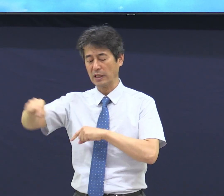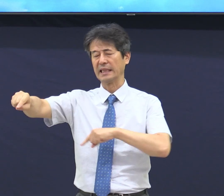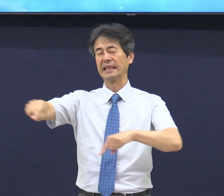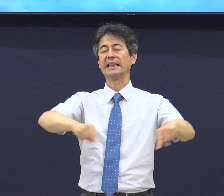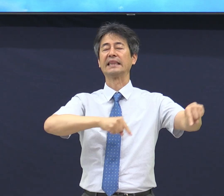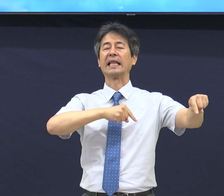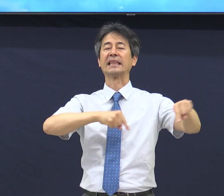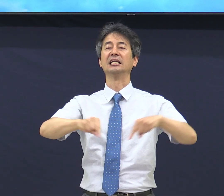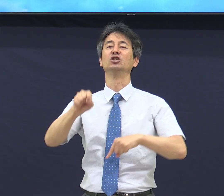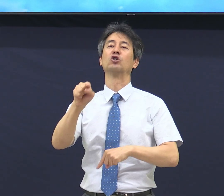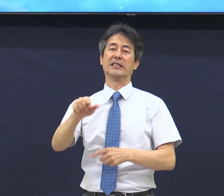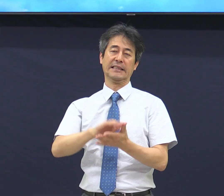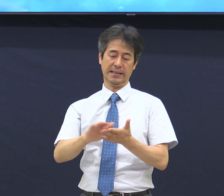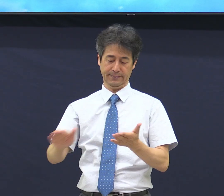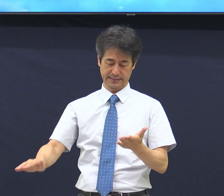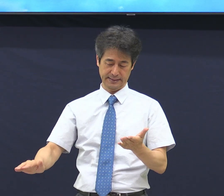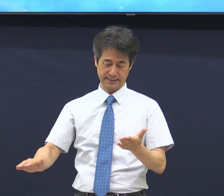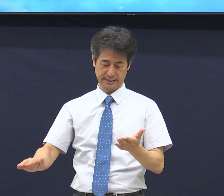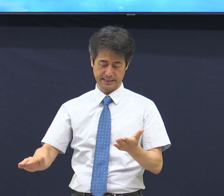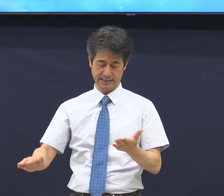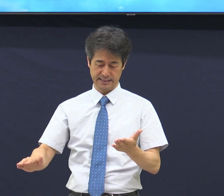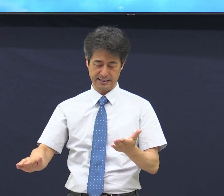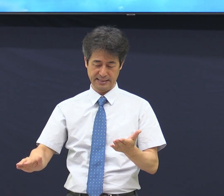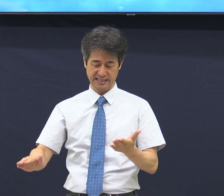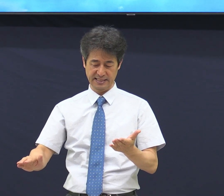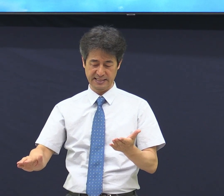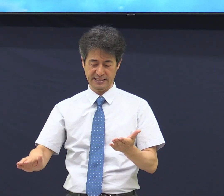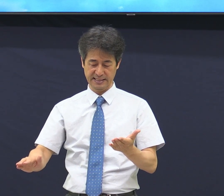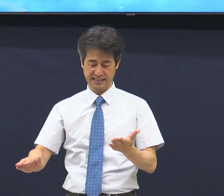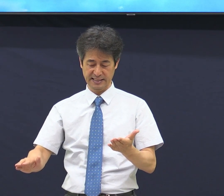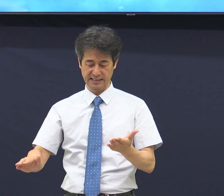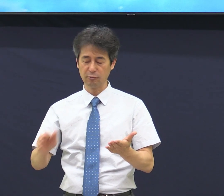보호하시고 다스리신다 라는 것이